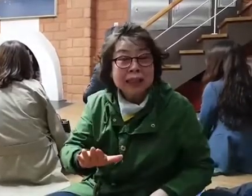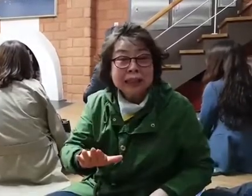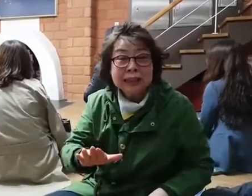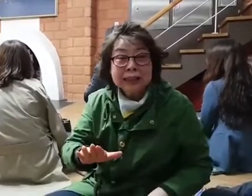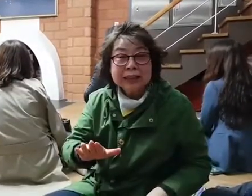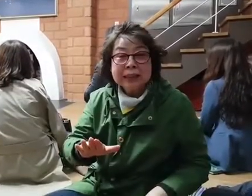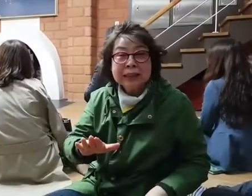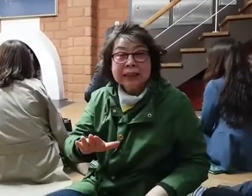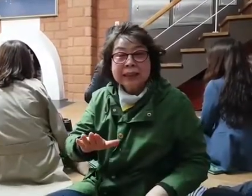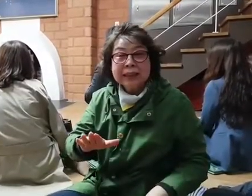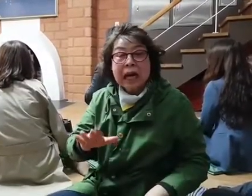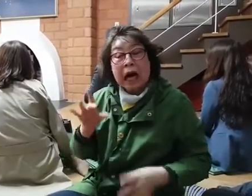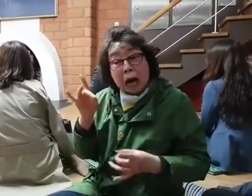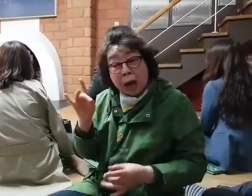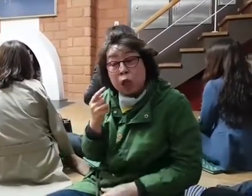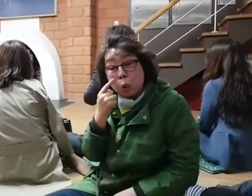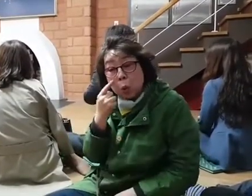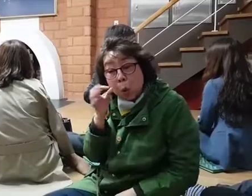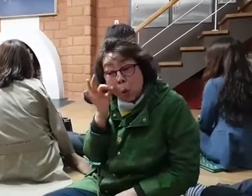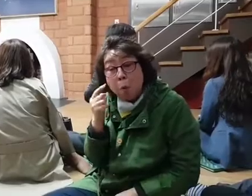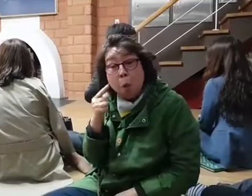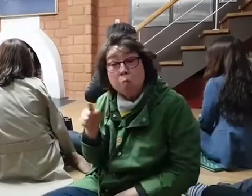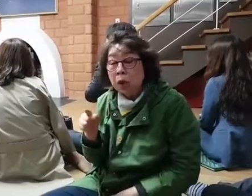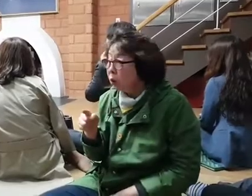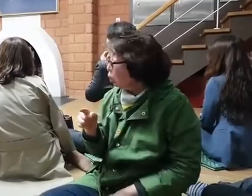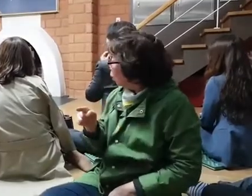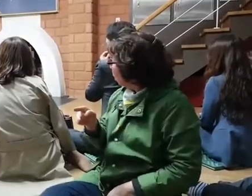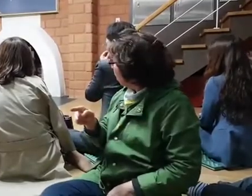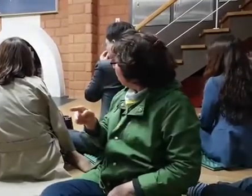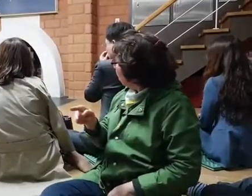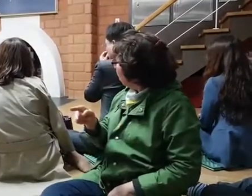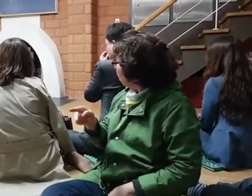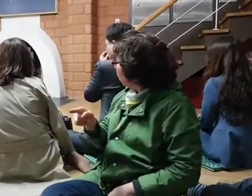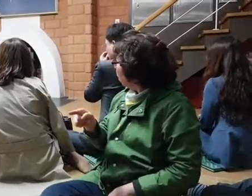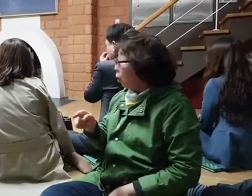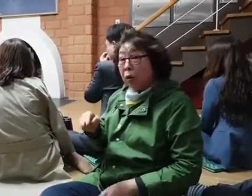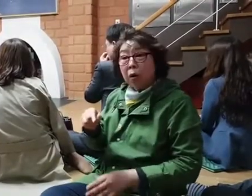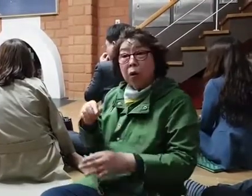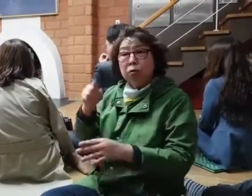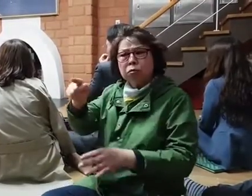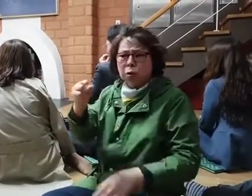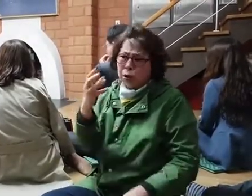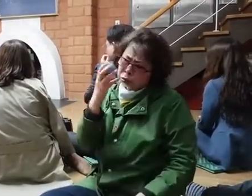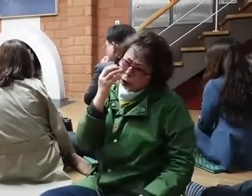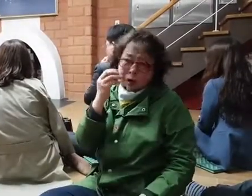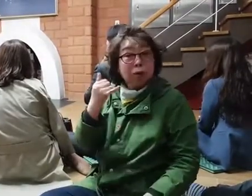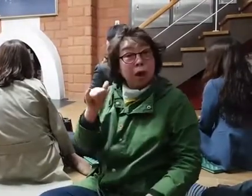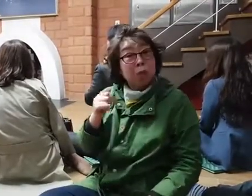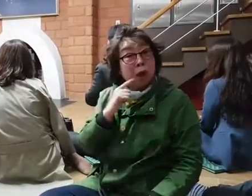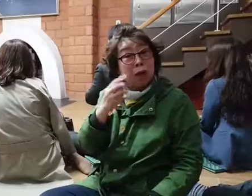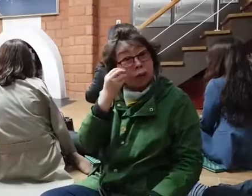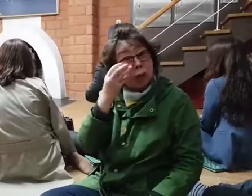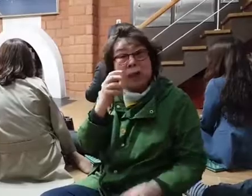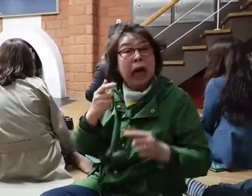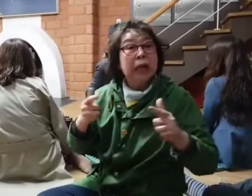요런 걸 그냥 가만 두고 보면 저는 참 이상한 놈이다 할 수가 있죠. 이상한